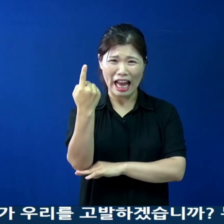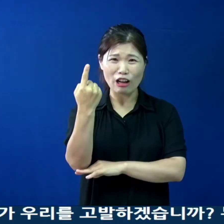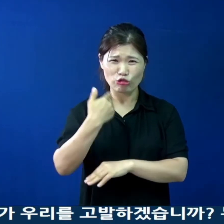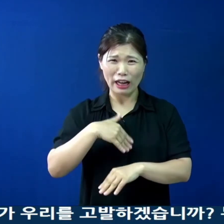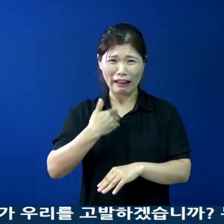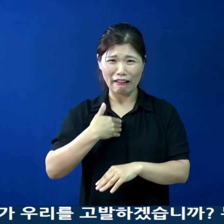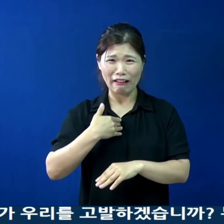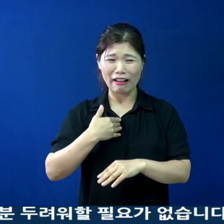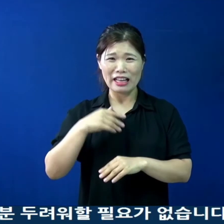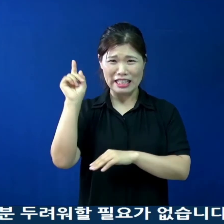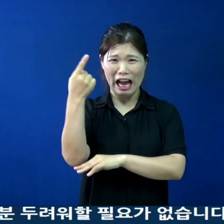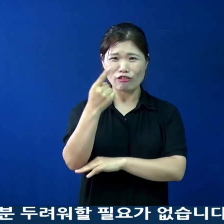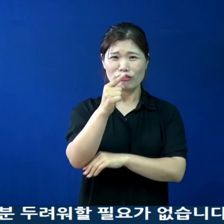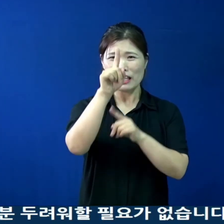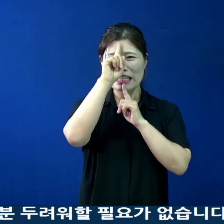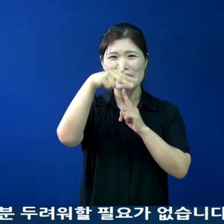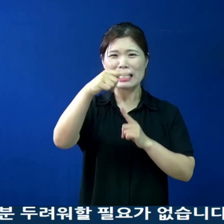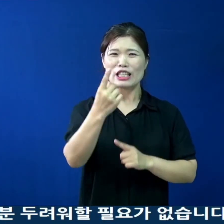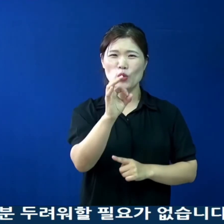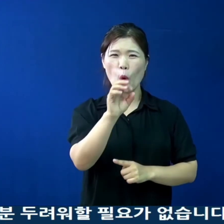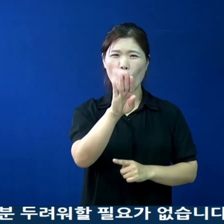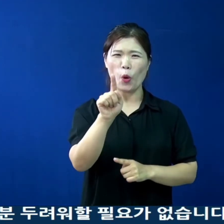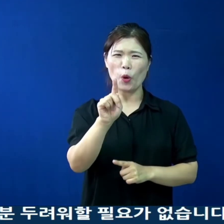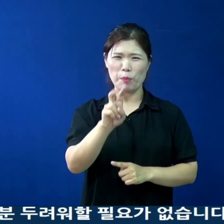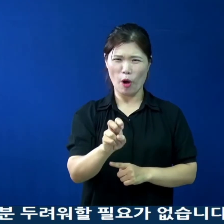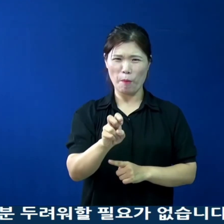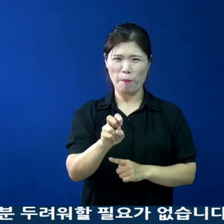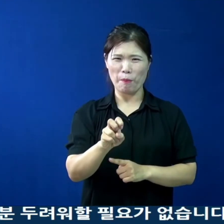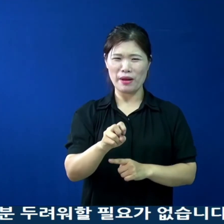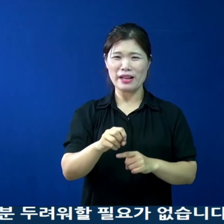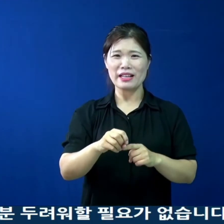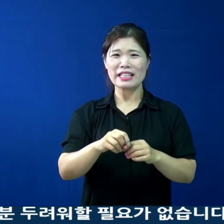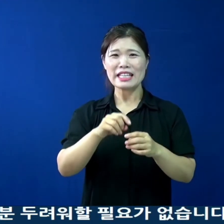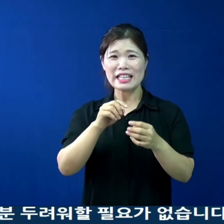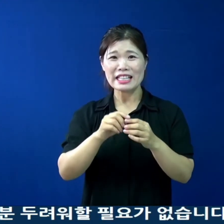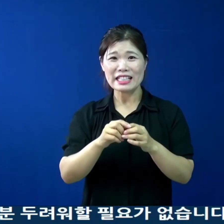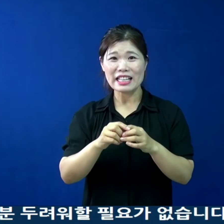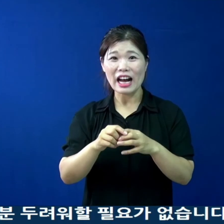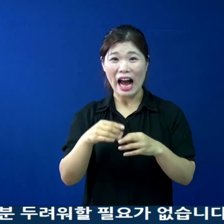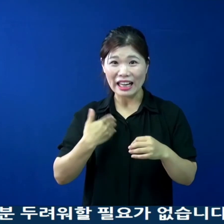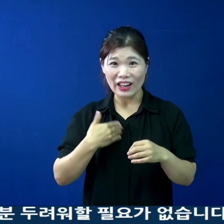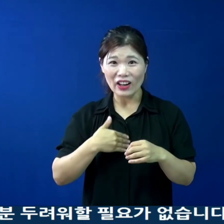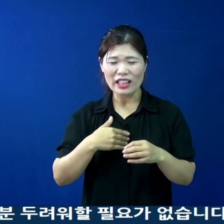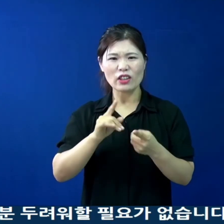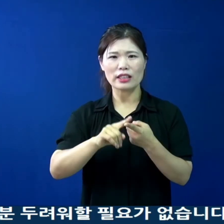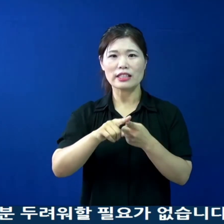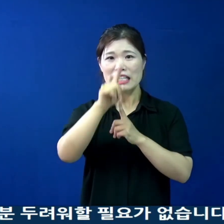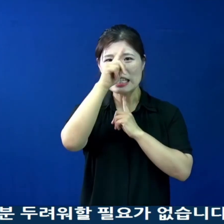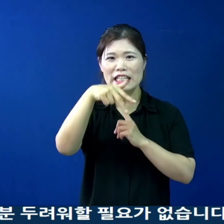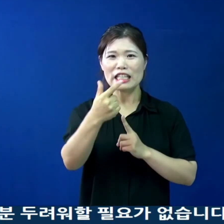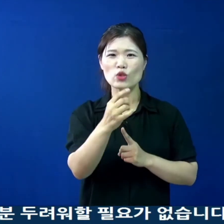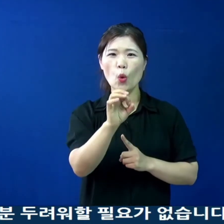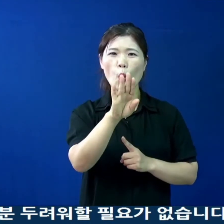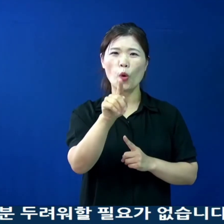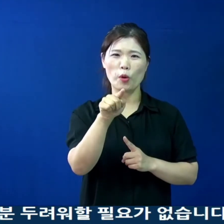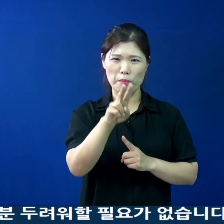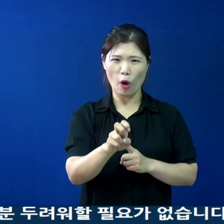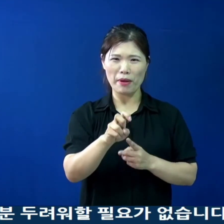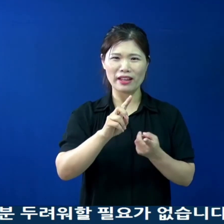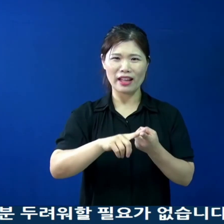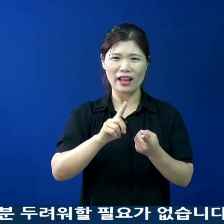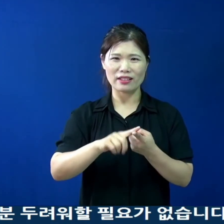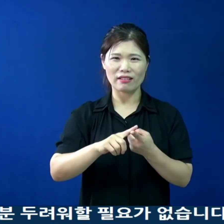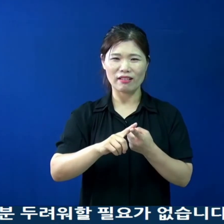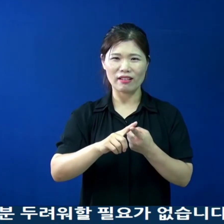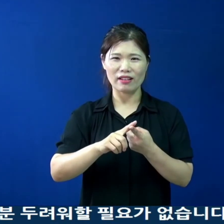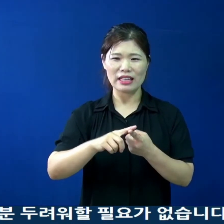하도 야구를 잘하니까 팬들이 그를 이렇게 정의했습니다. 이종범이라 쓰고 신이라